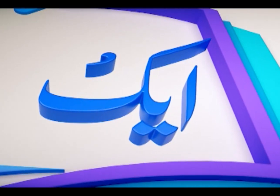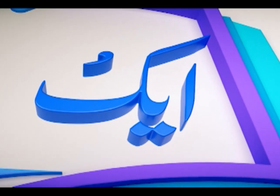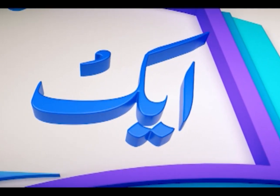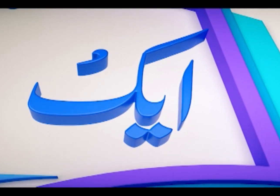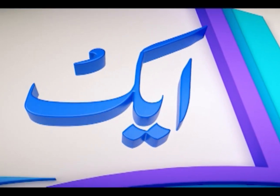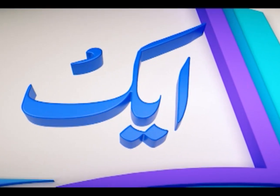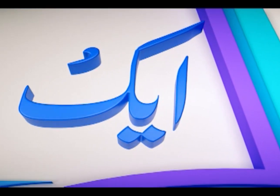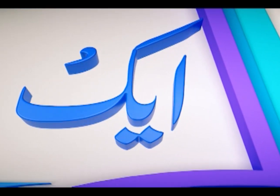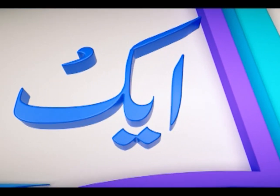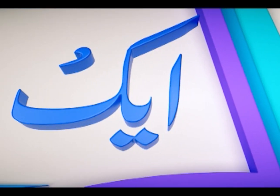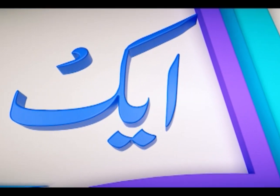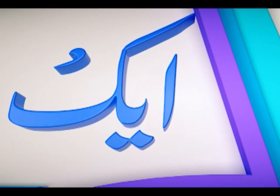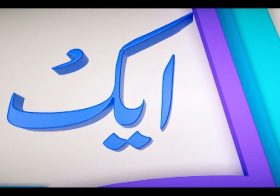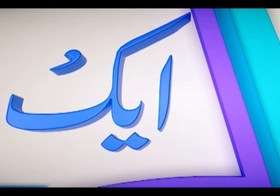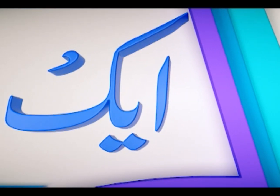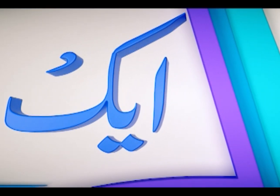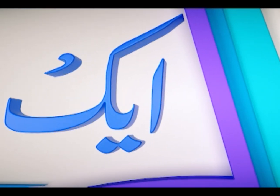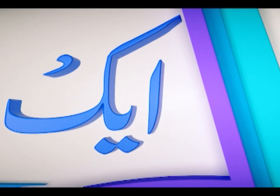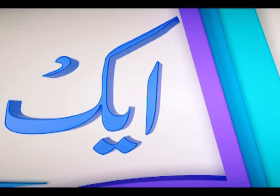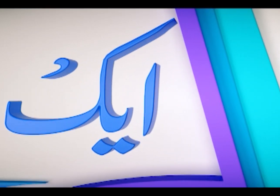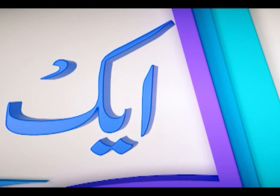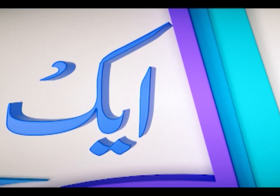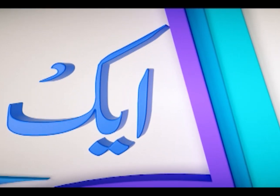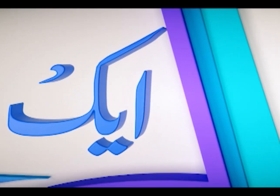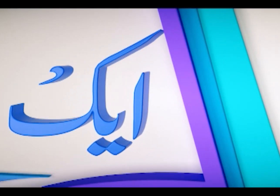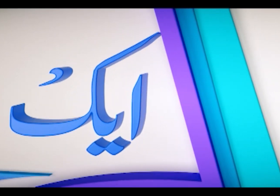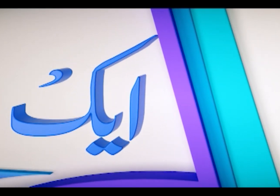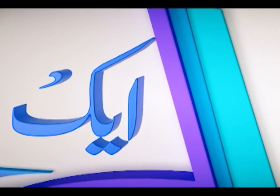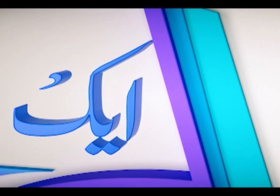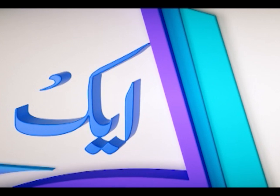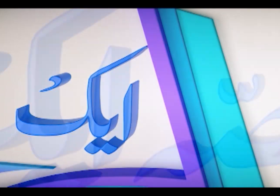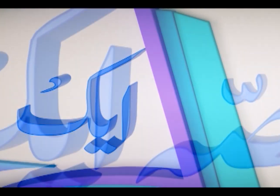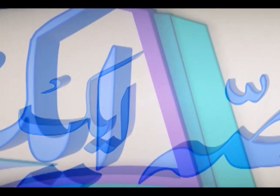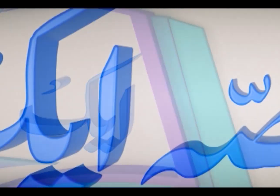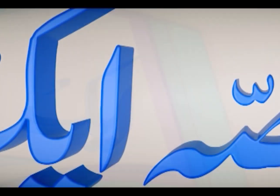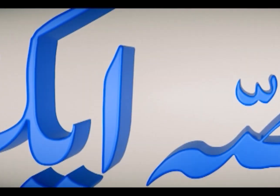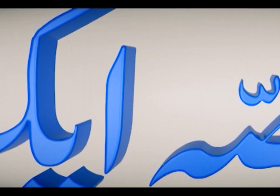ملتا ہے در سے آخرت سے ان